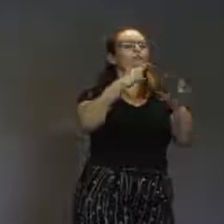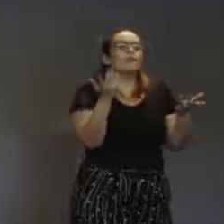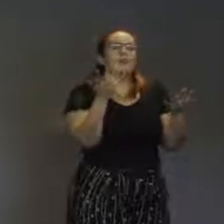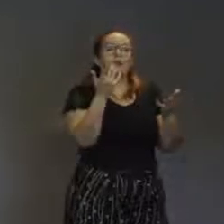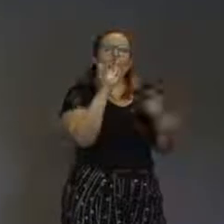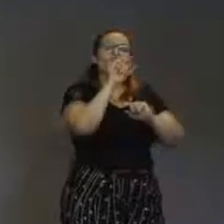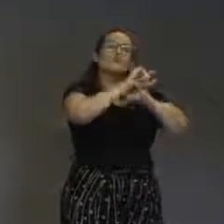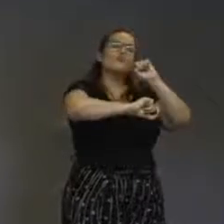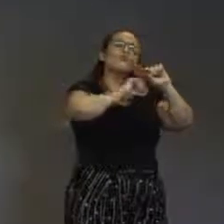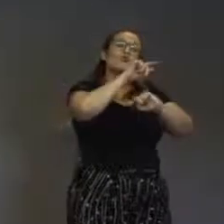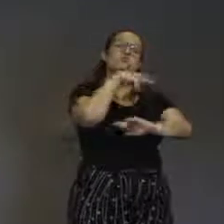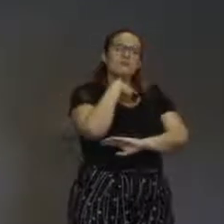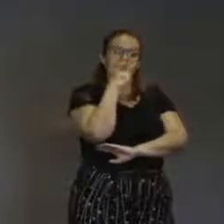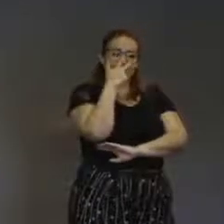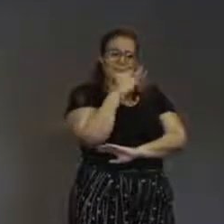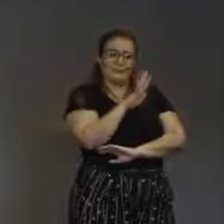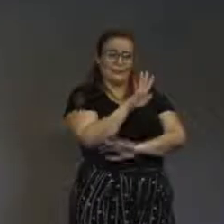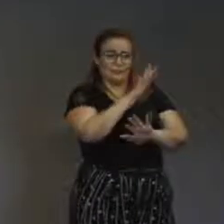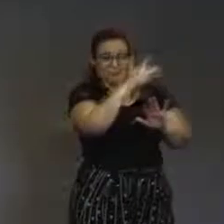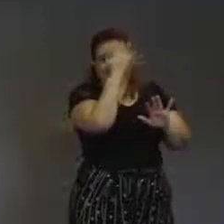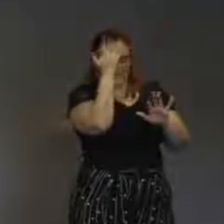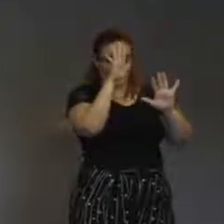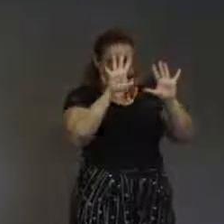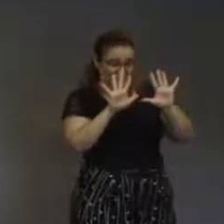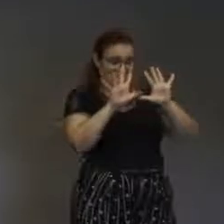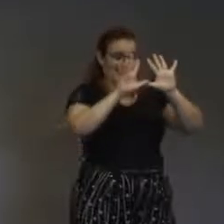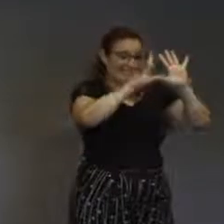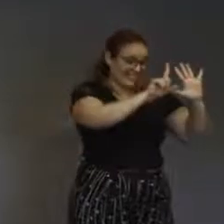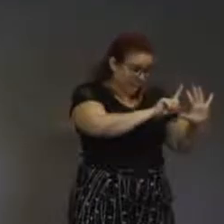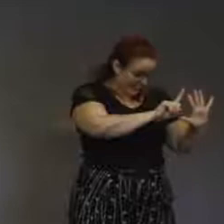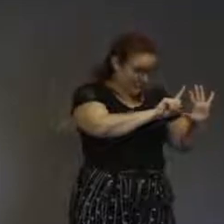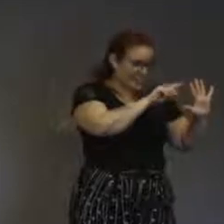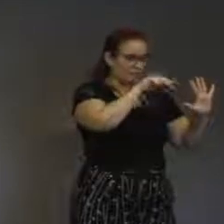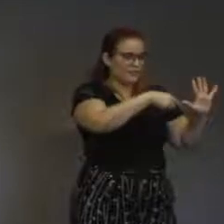me parece que 6 dentre 10 paulistanos declaram que